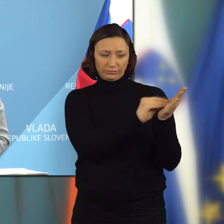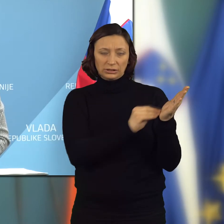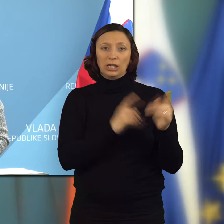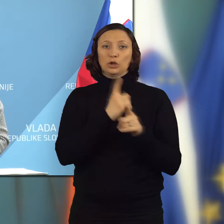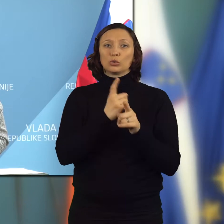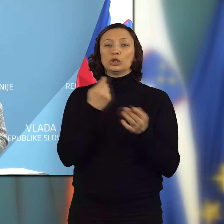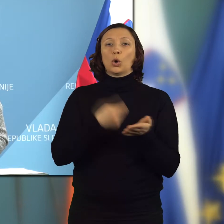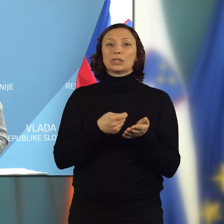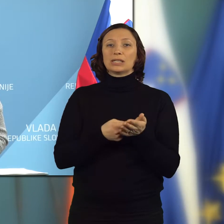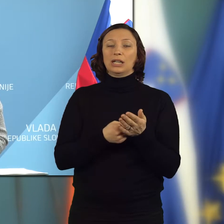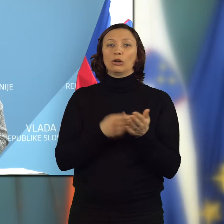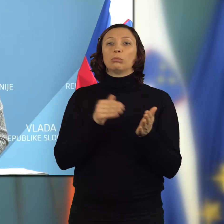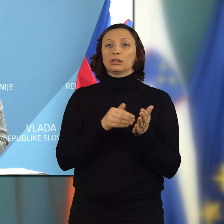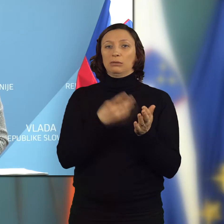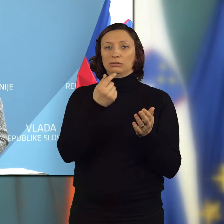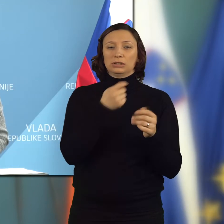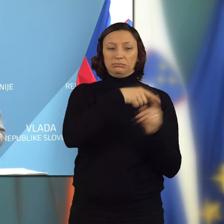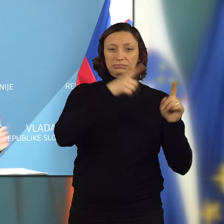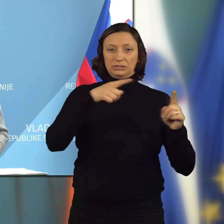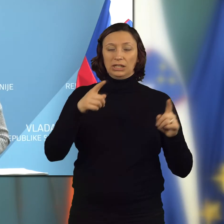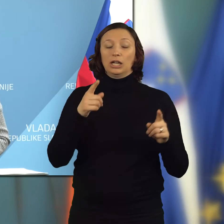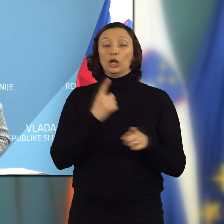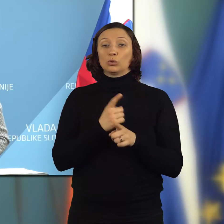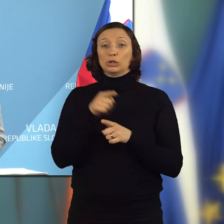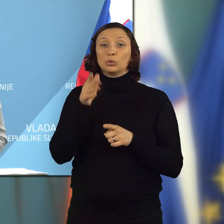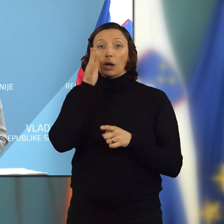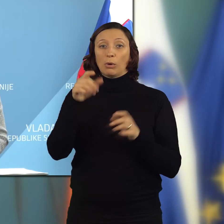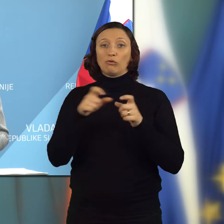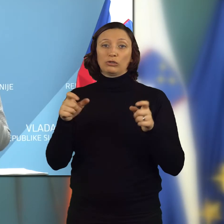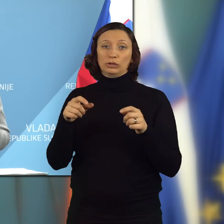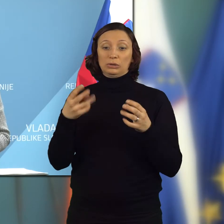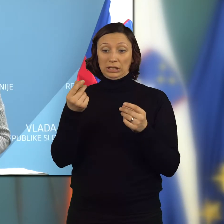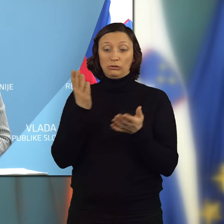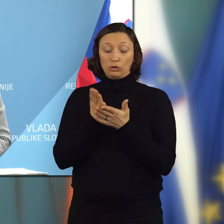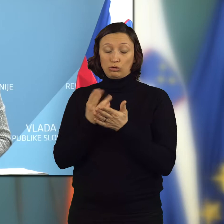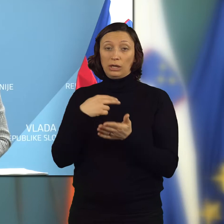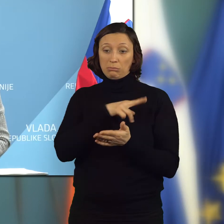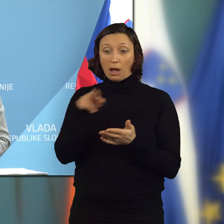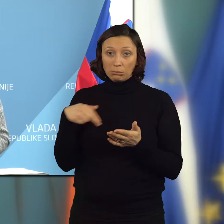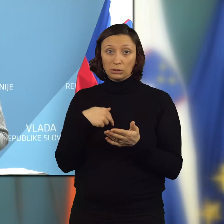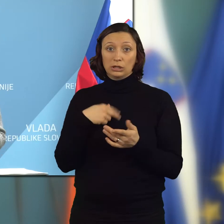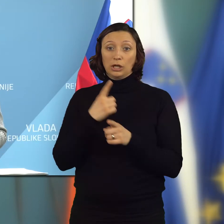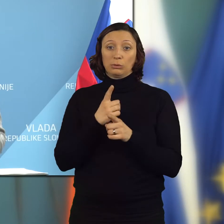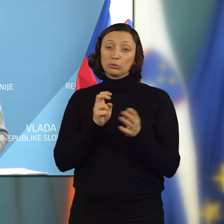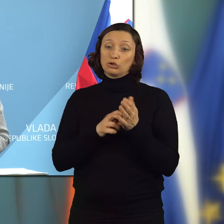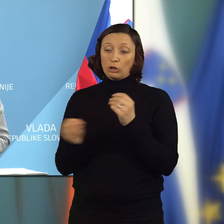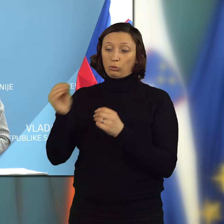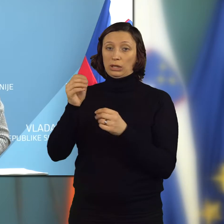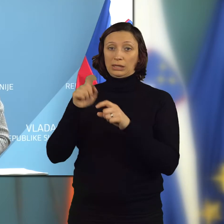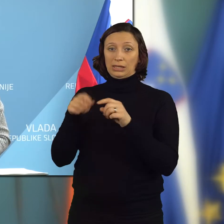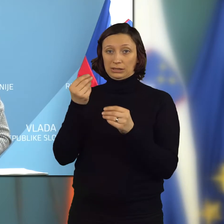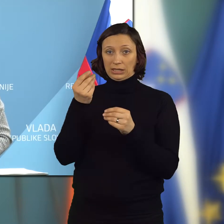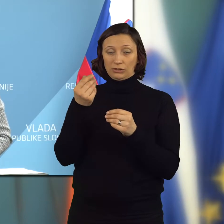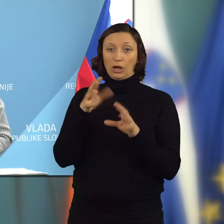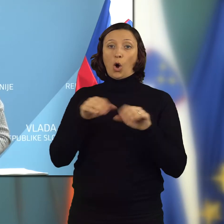pripravijo tudi neko oceno potrebne dinamike, in verjamem, da bom tudi tukaj v okviru sredstev, ki jih imamo že na razpolago, pa če bo potrebno tudi z